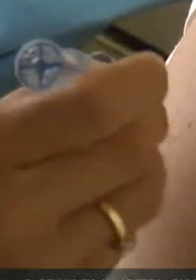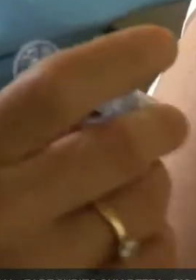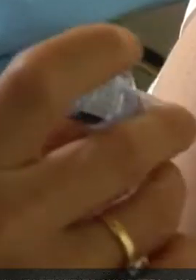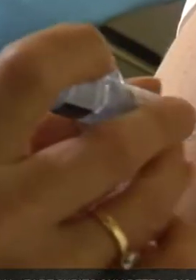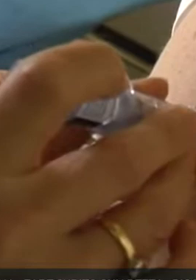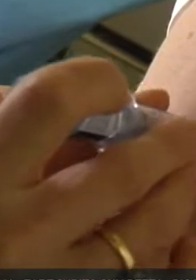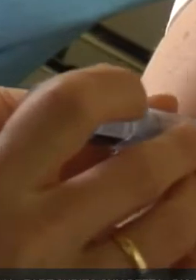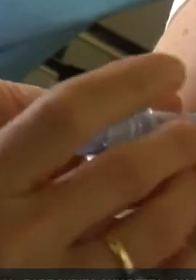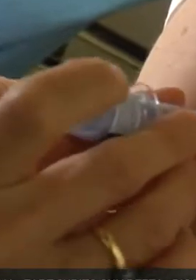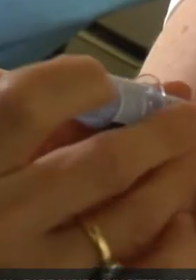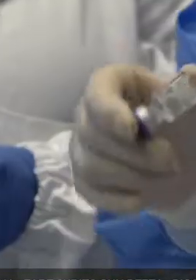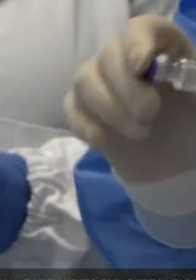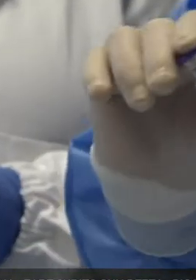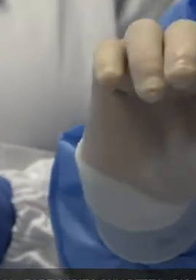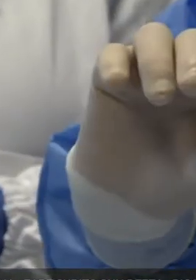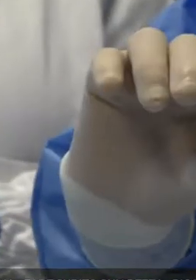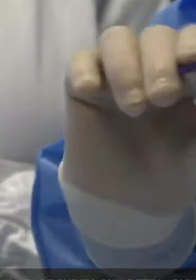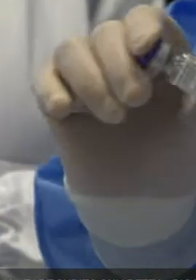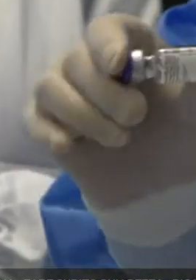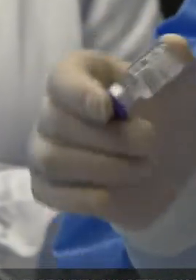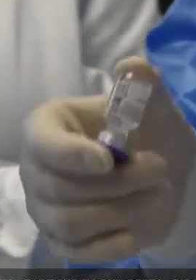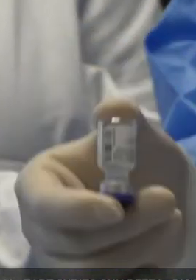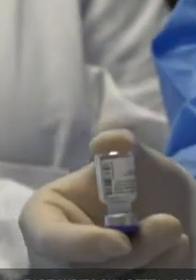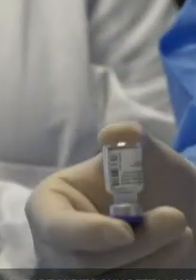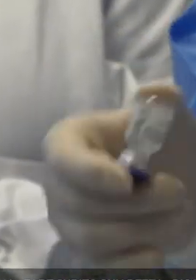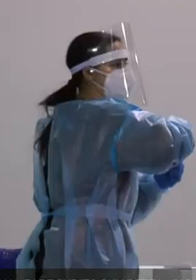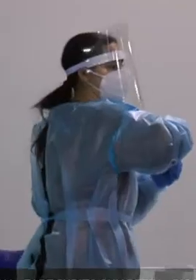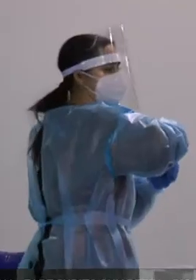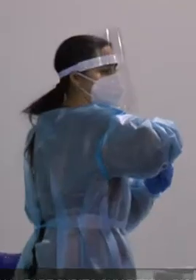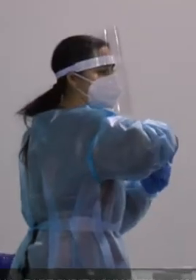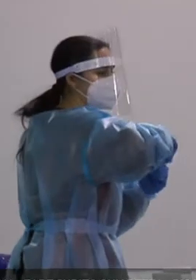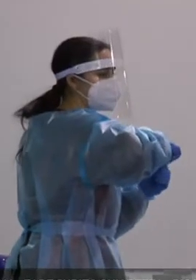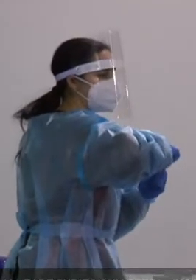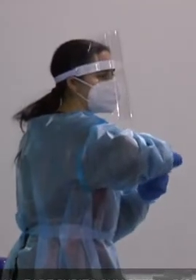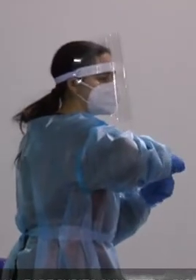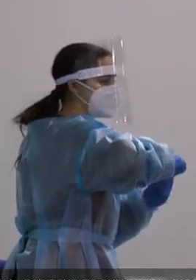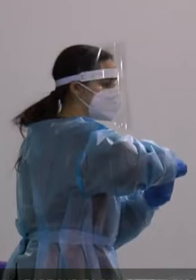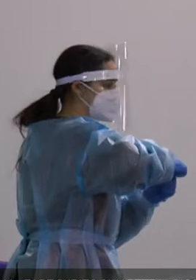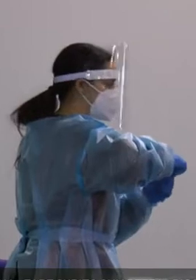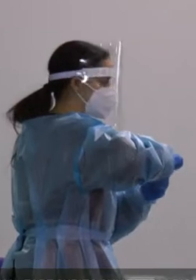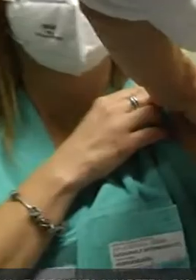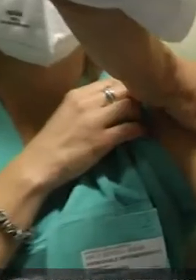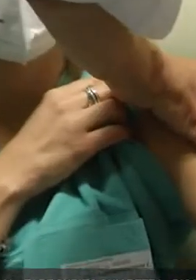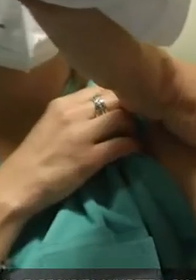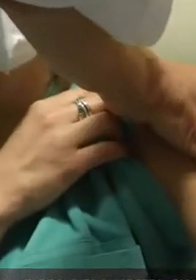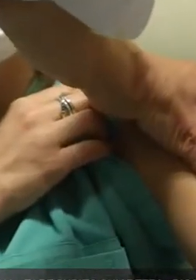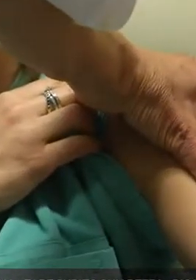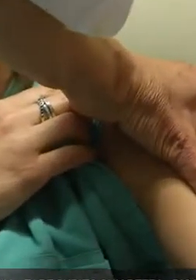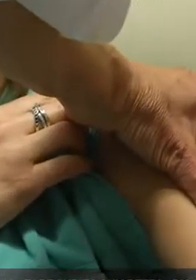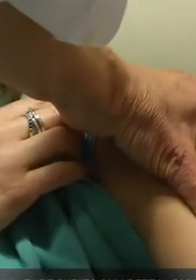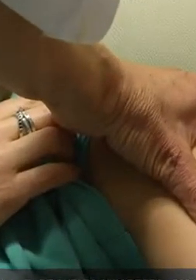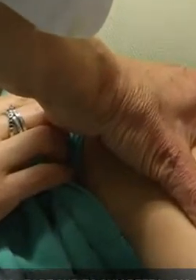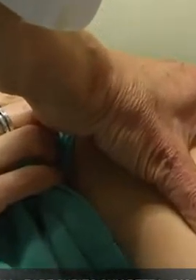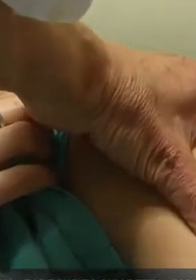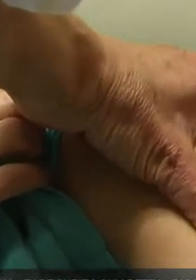Il presidente Zaia fa il punto nel giorno in cui ufficialmente la campagna vaccinale ha il suo primo grande arresto con il ritiro dal mercato dell'unico vaccino